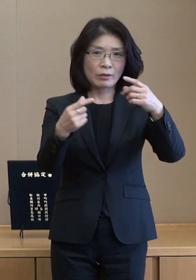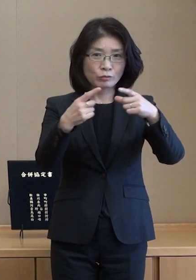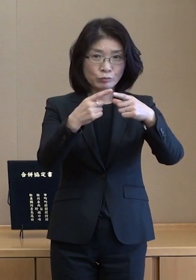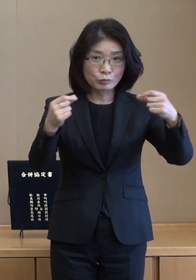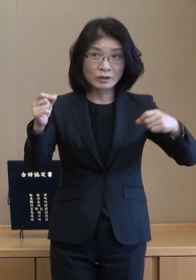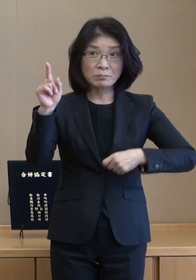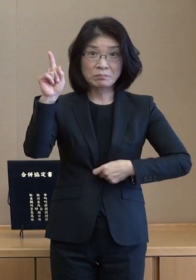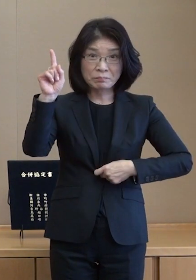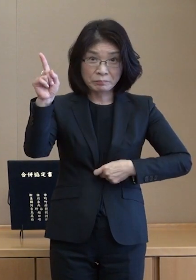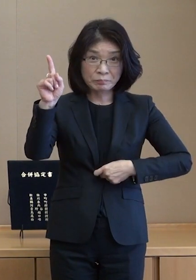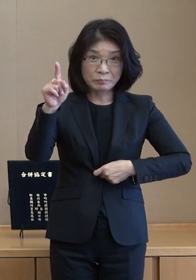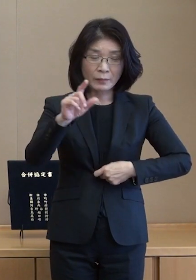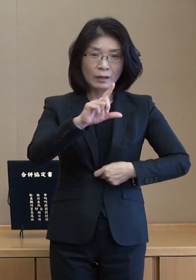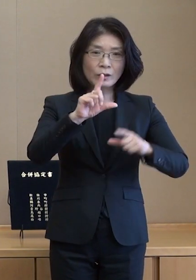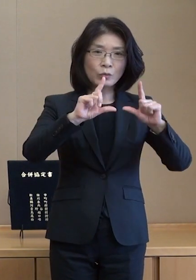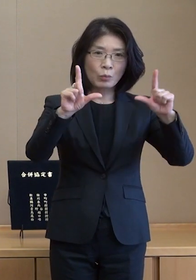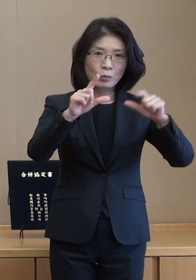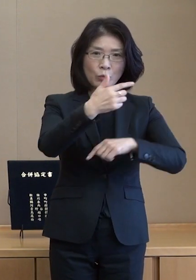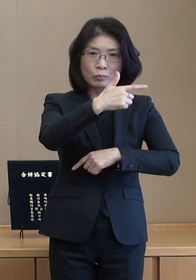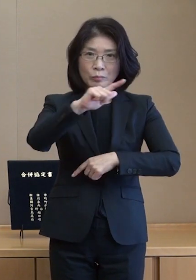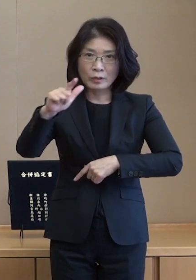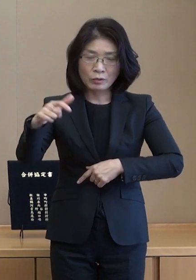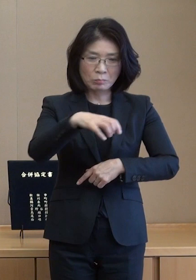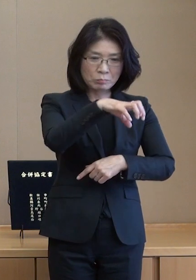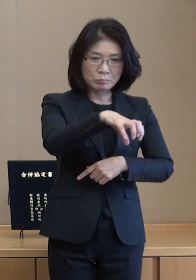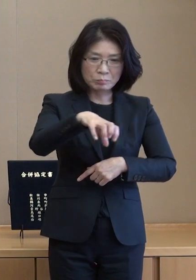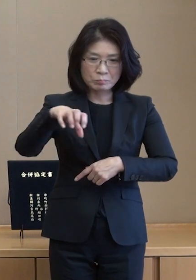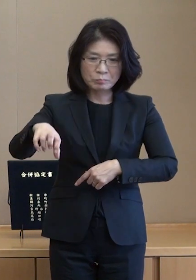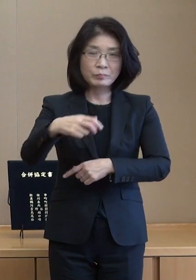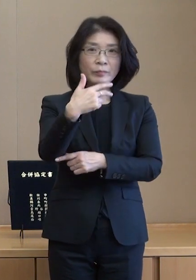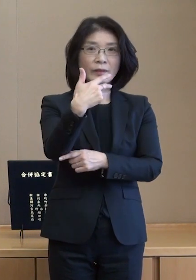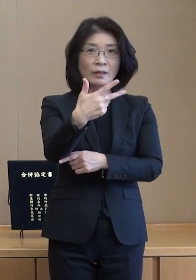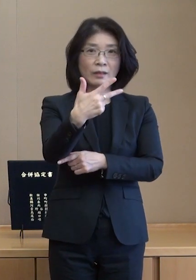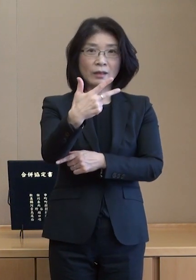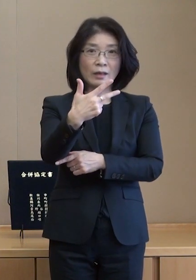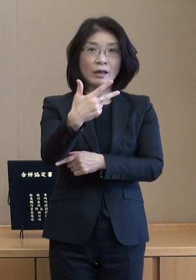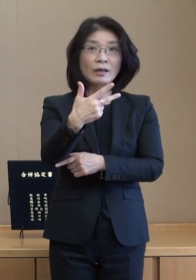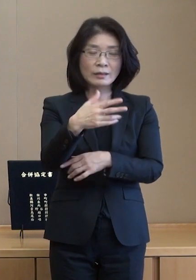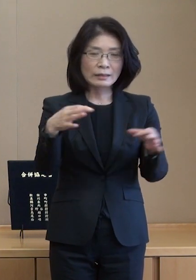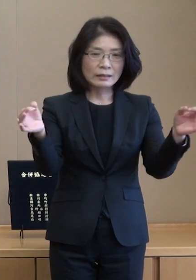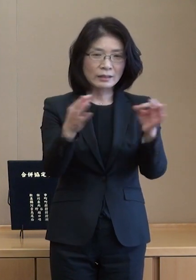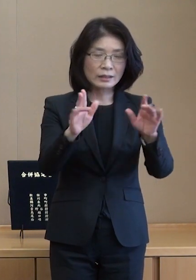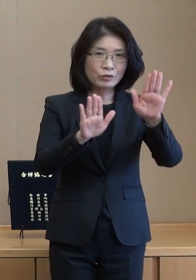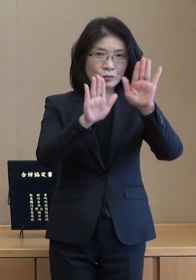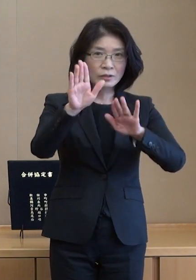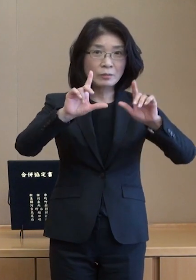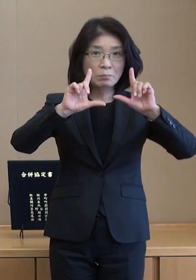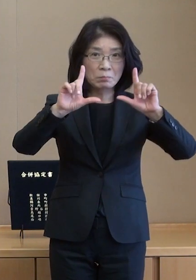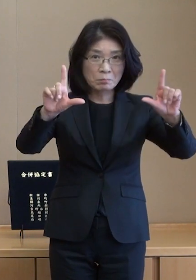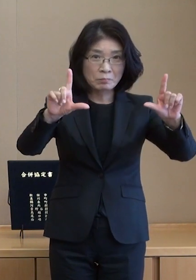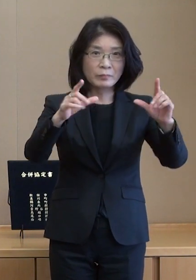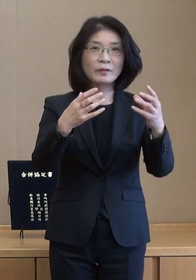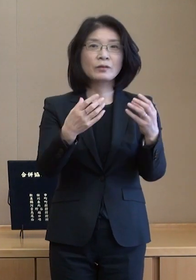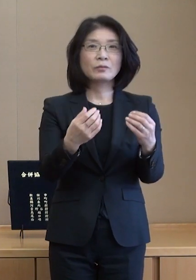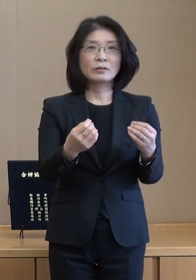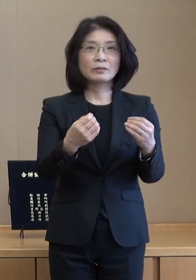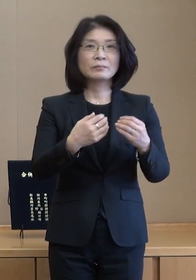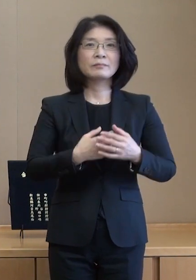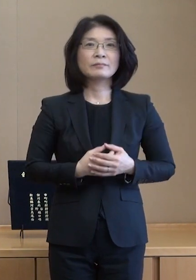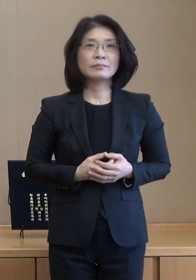は東京圏など7都府警の代償に緊急事態宣言を発令したところであり